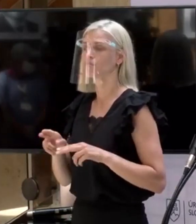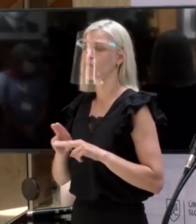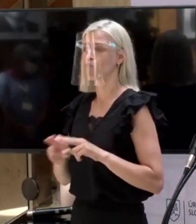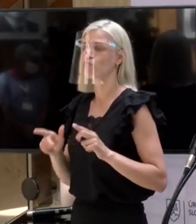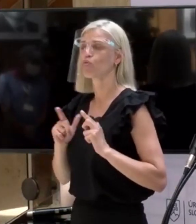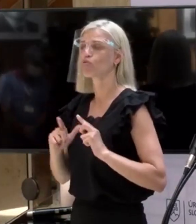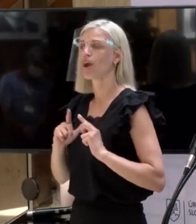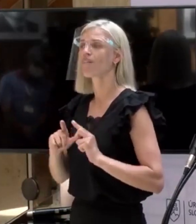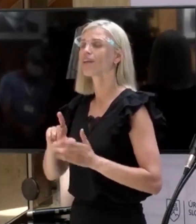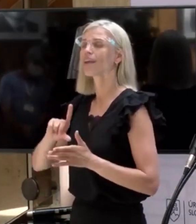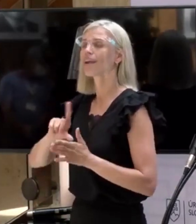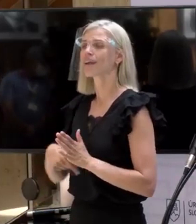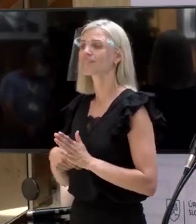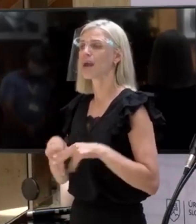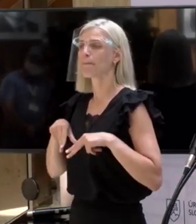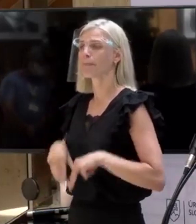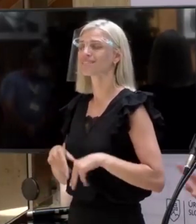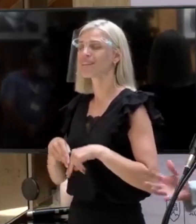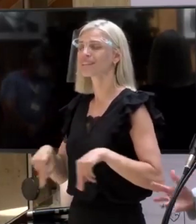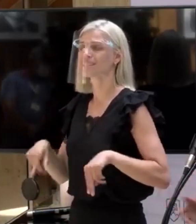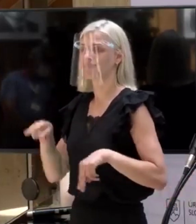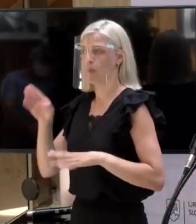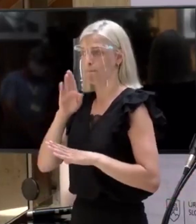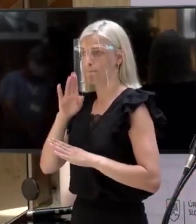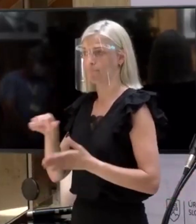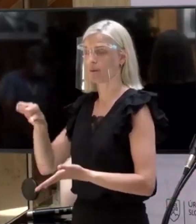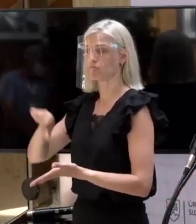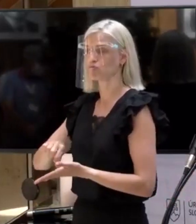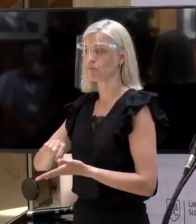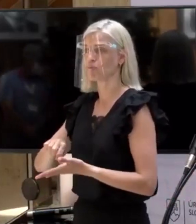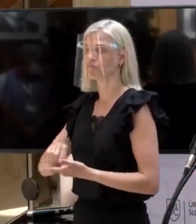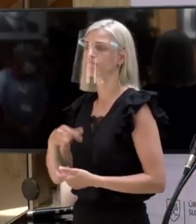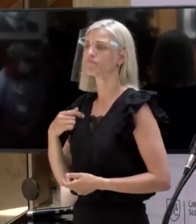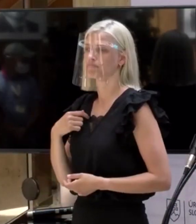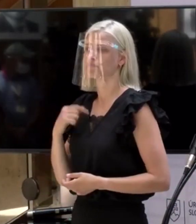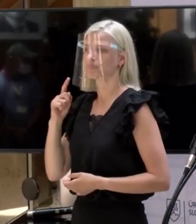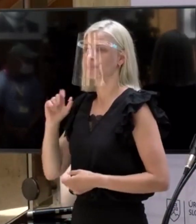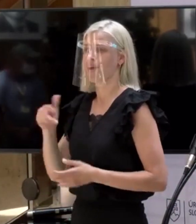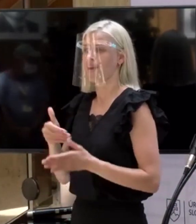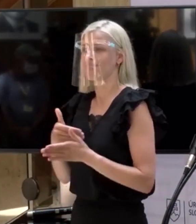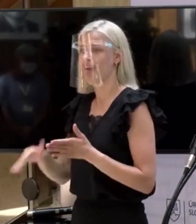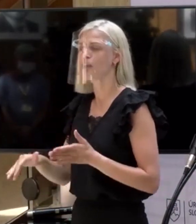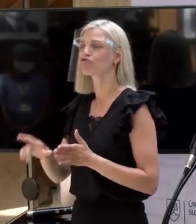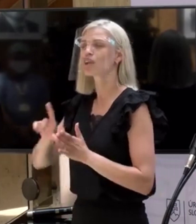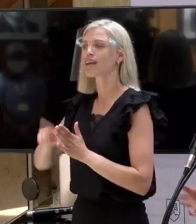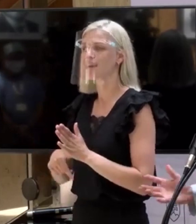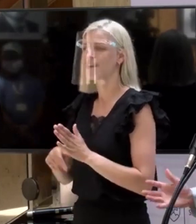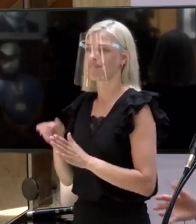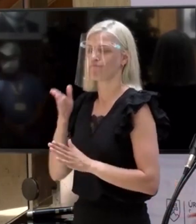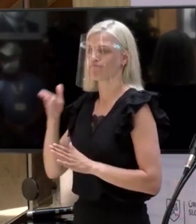krajské predsedníctvo v Prešove. Ja predpokladám, že je pravdepodobné, že sa k tomu pripoja ešte ďalšie kraje.